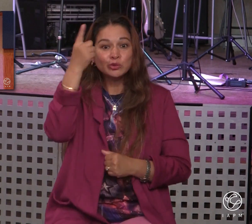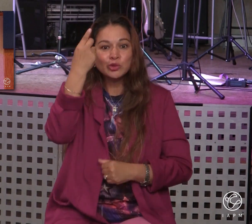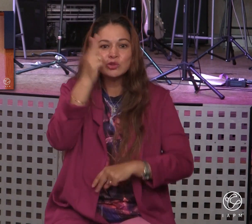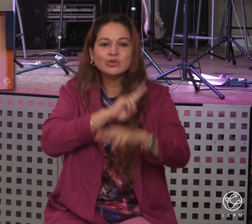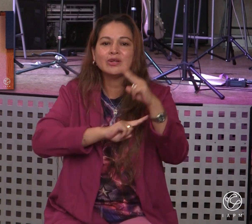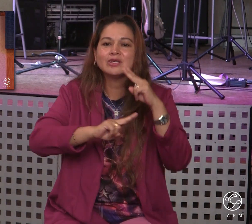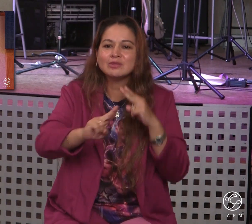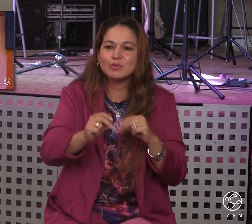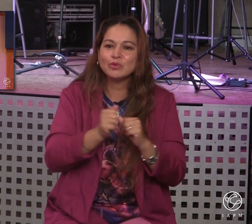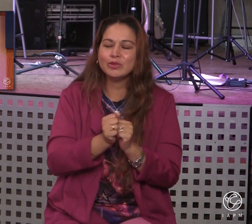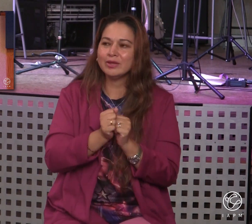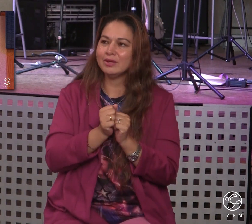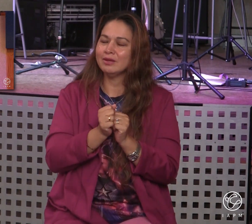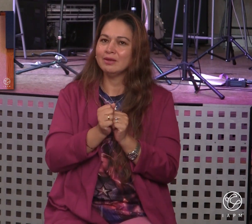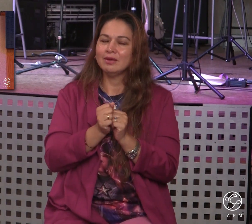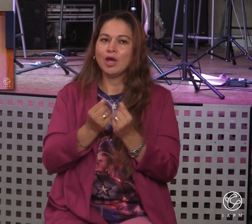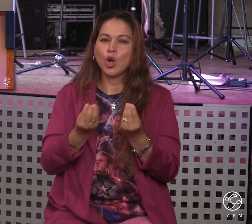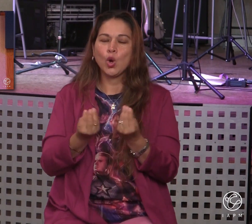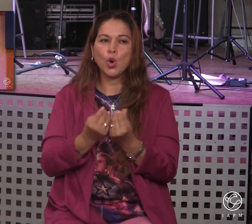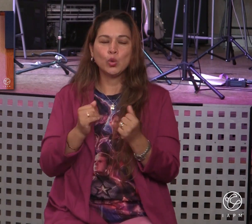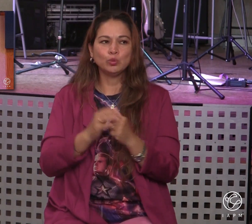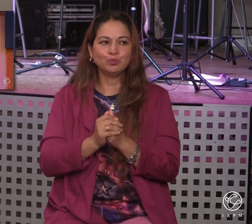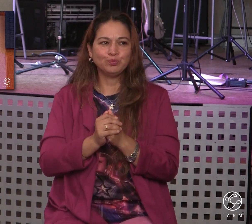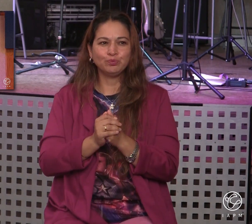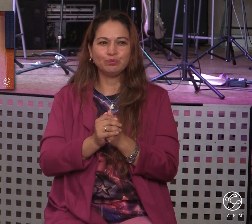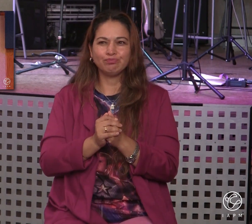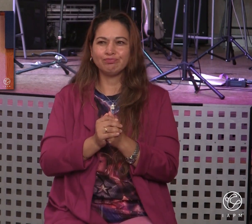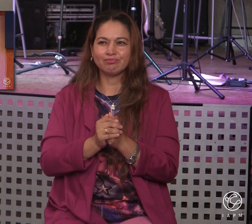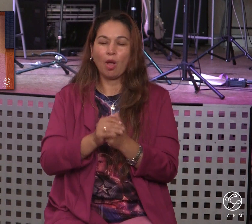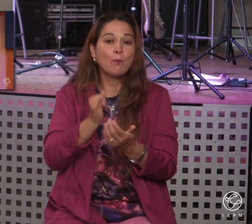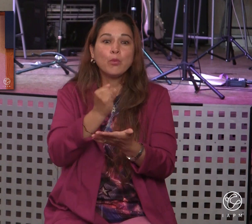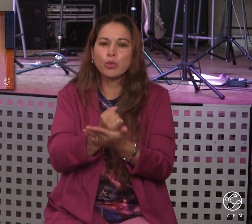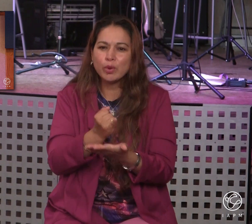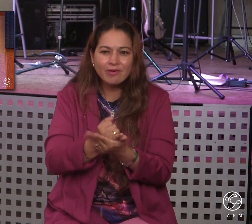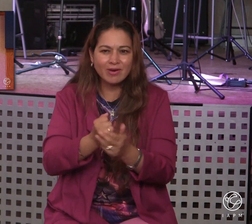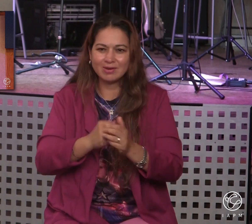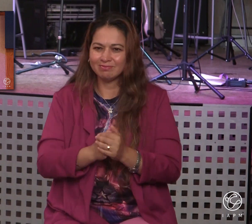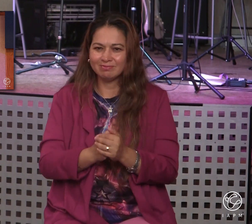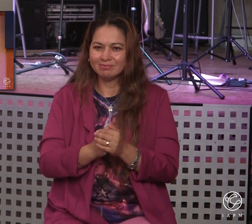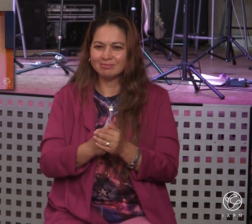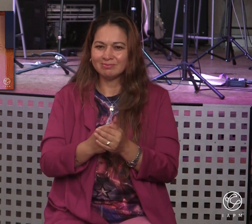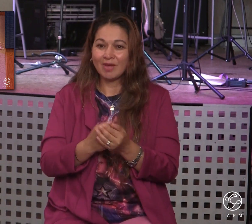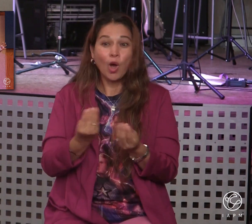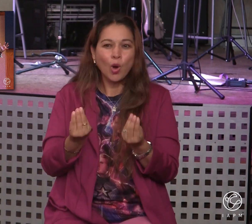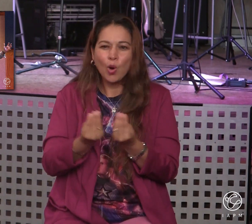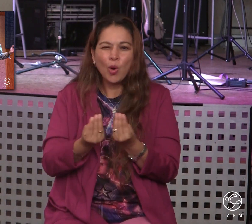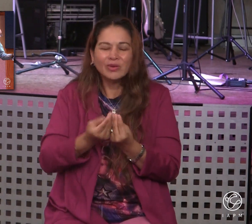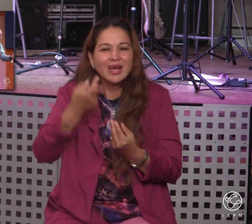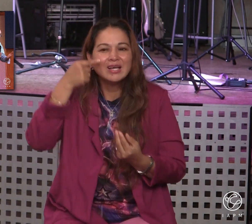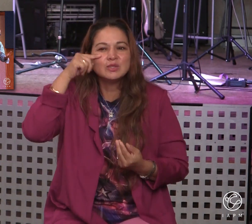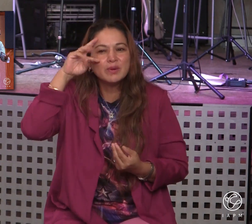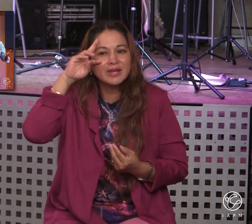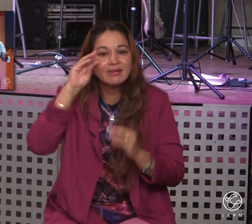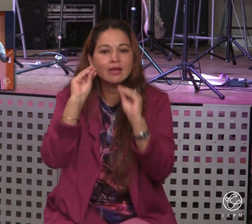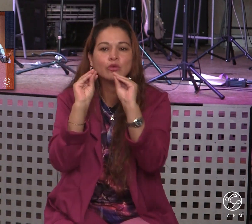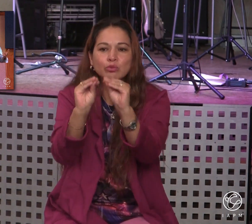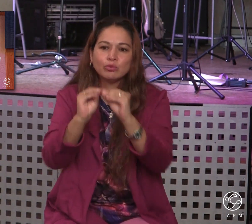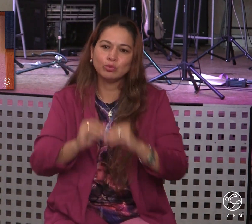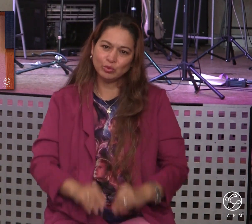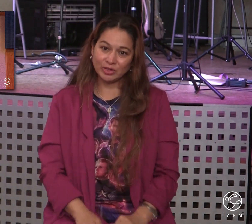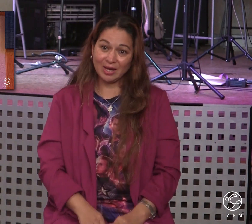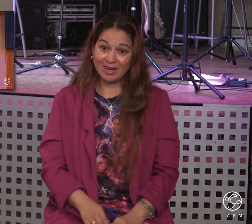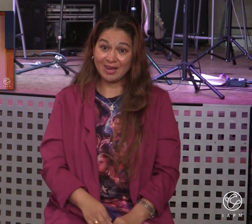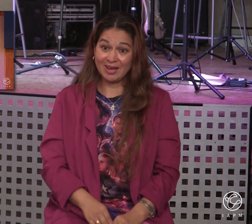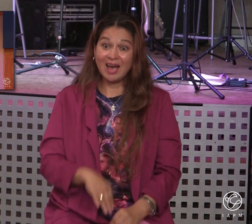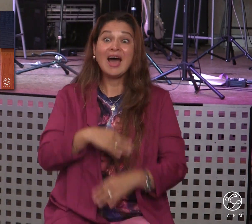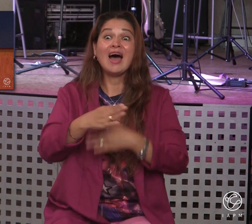quién es Jesucristo. Yo no puedo pensar, bueno, Jesucristo quizás sí, quizás solo fue un buen hombre. Quizás la historia dice, quizás murió